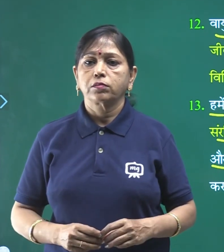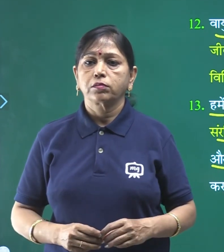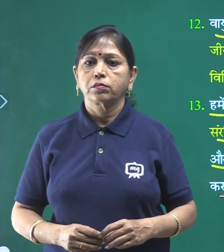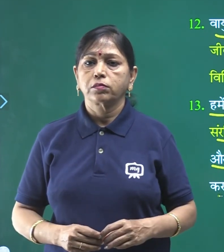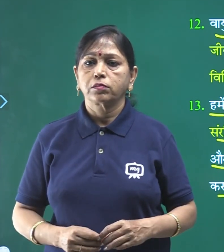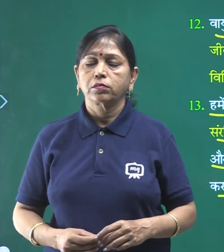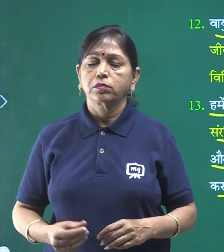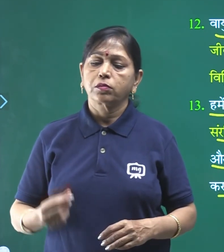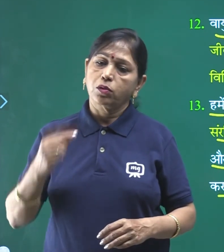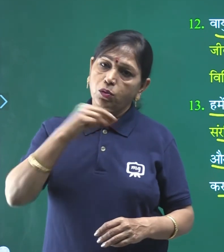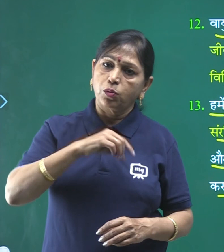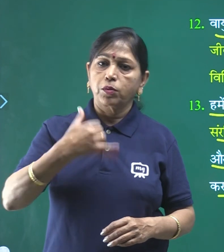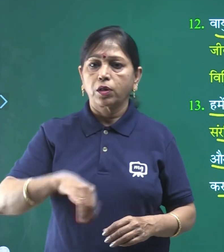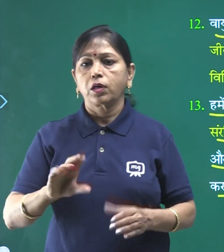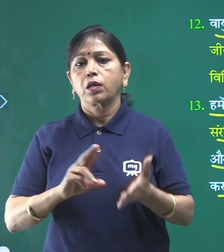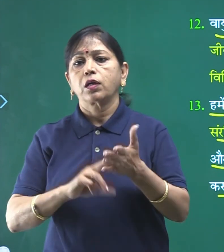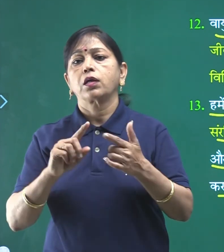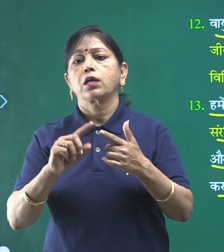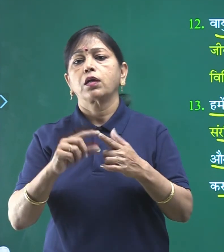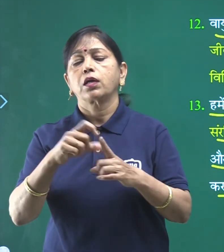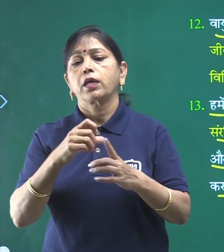में उपयोग करने की आवश्यकता है